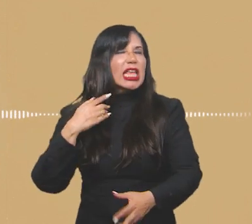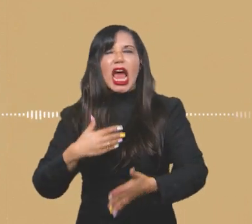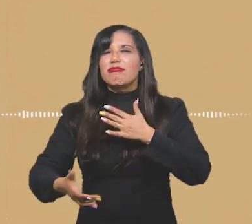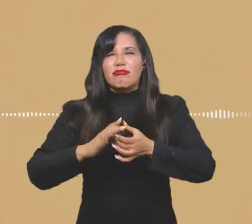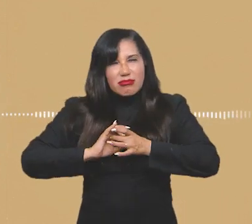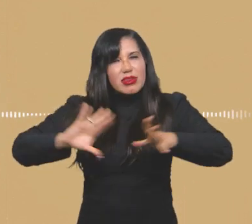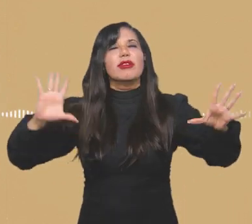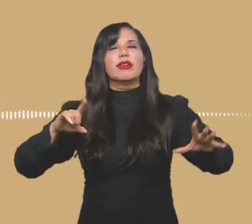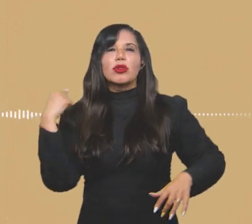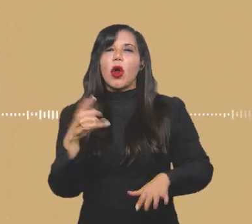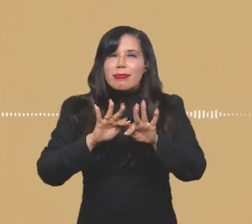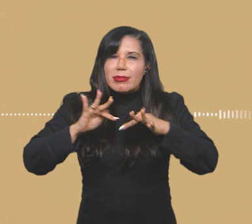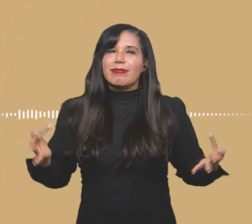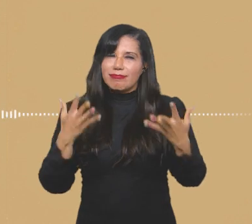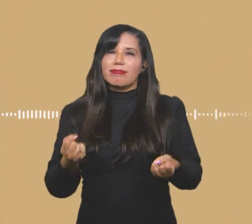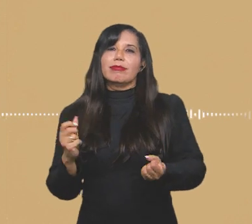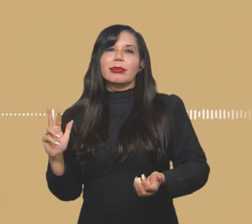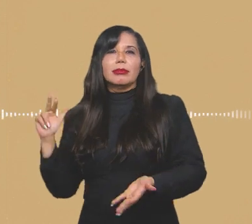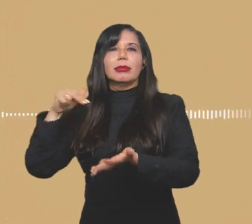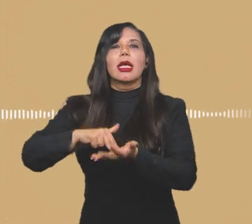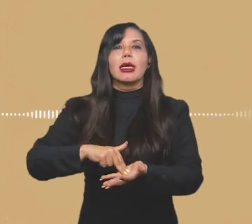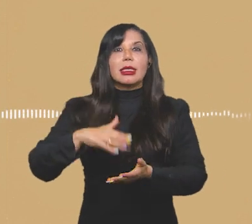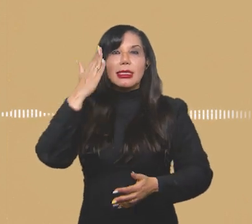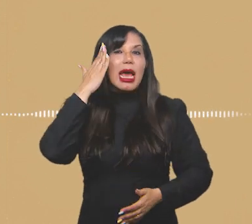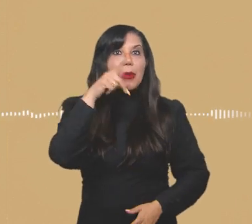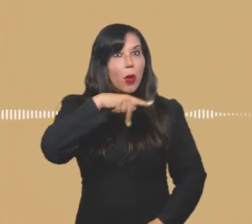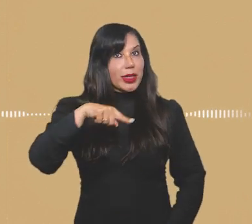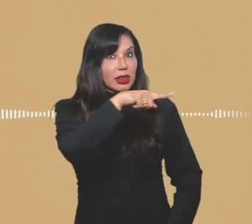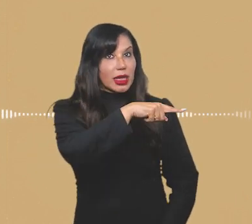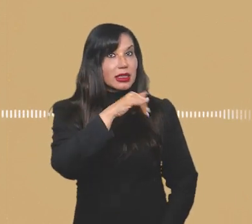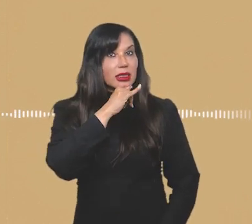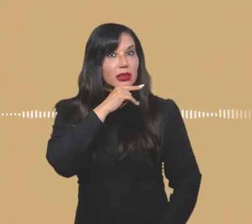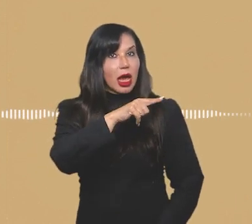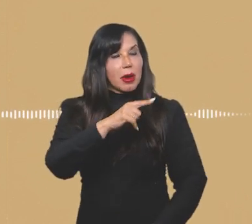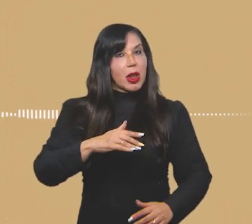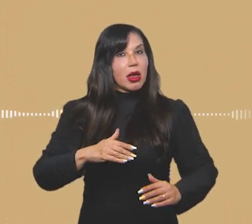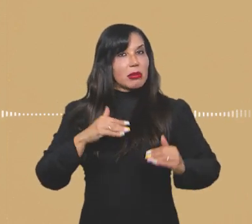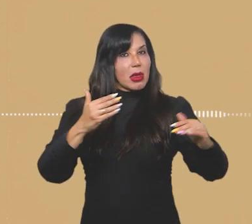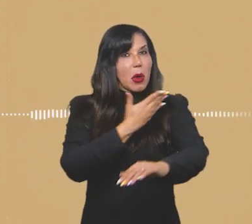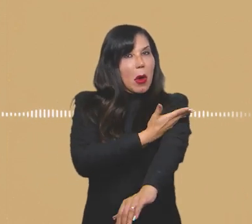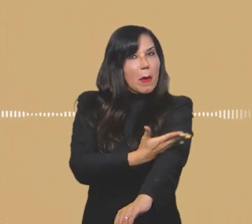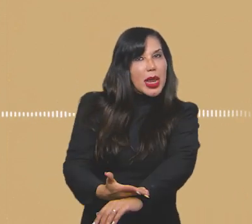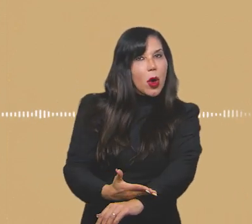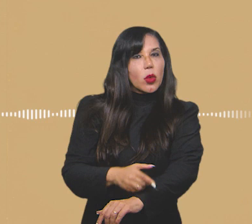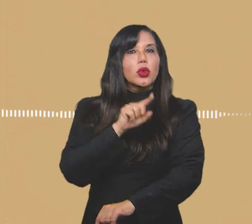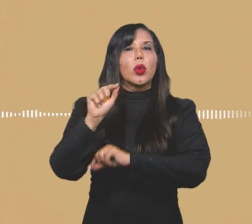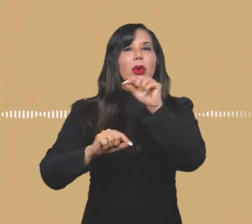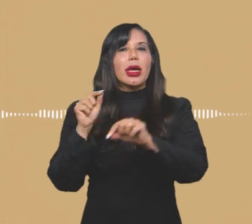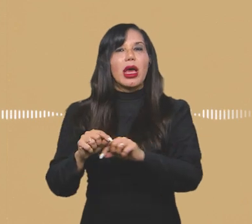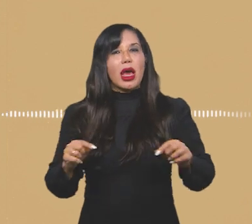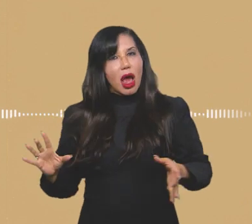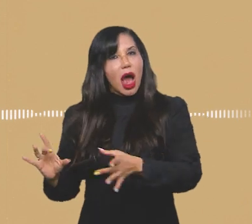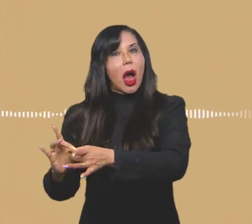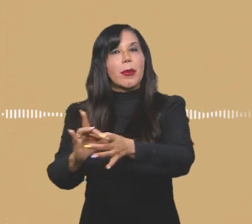e cacete. Saiba o presidente moderado que os exaltados e os brancos não moderados